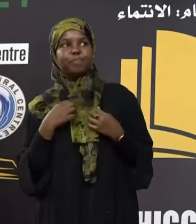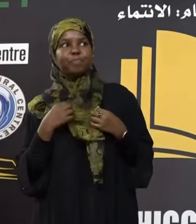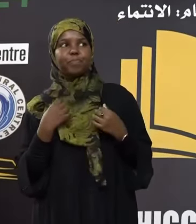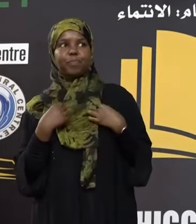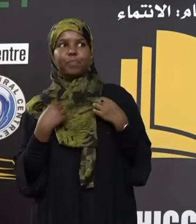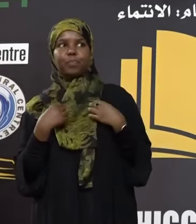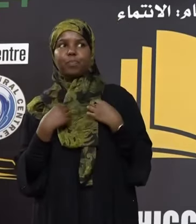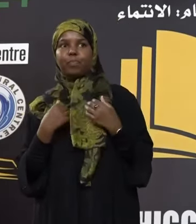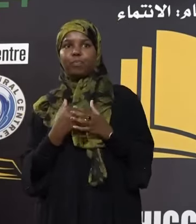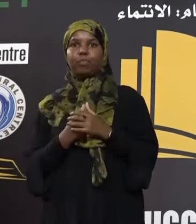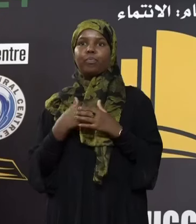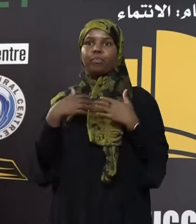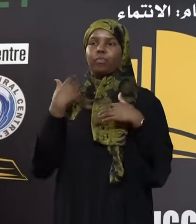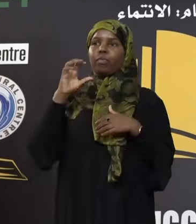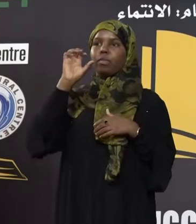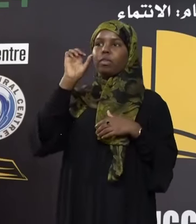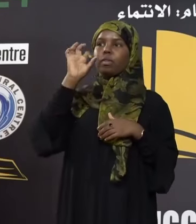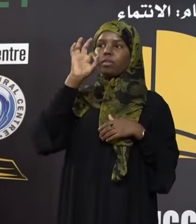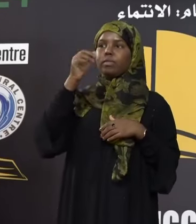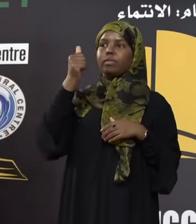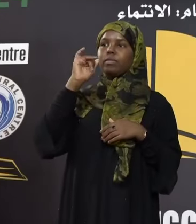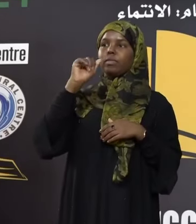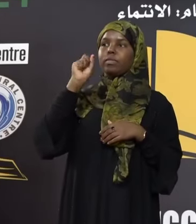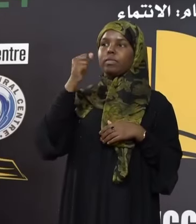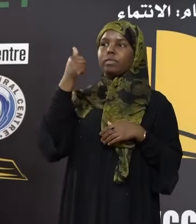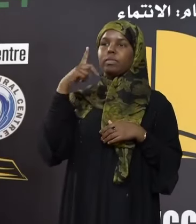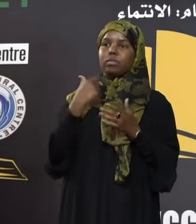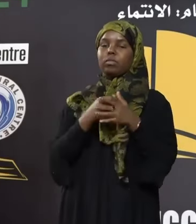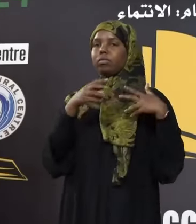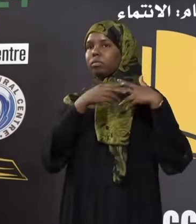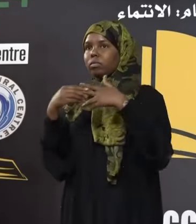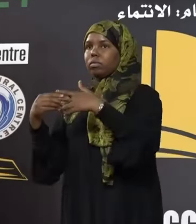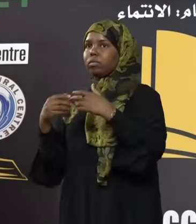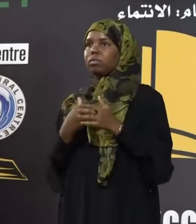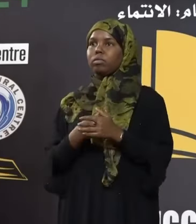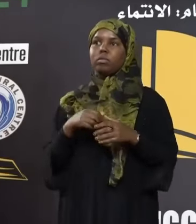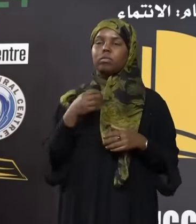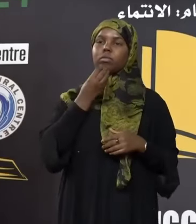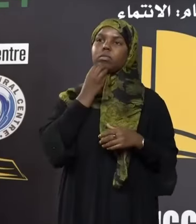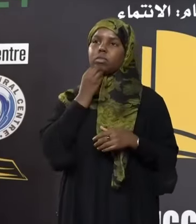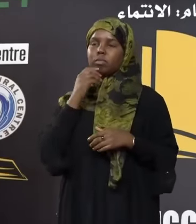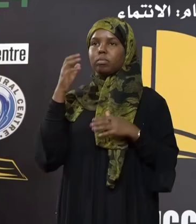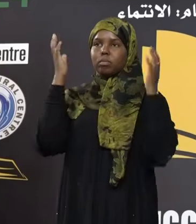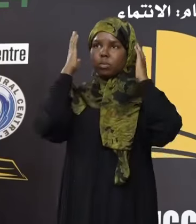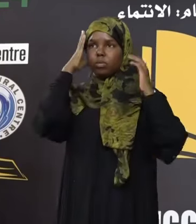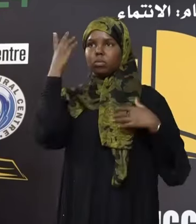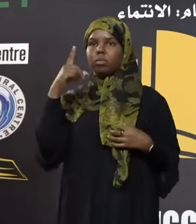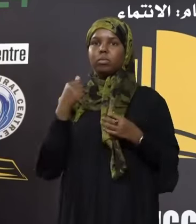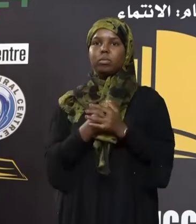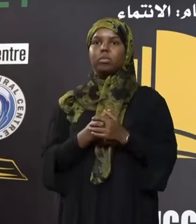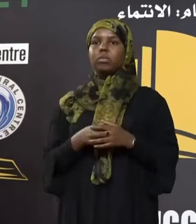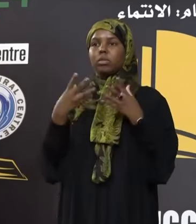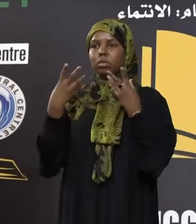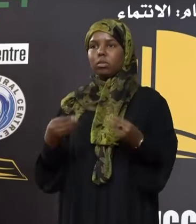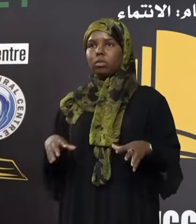faysal qoladani waa followerise waxaanu lahayn leadership axmed siilaaye ah